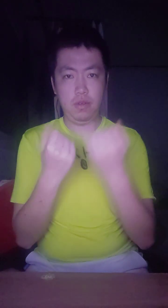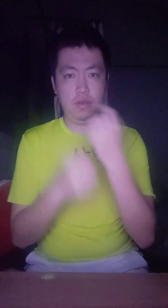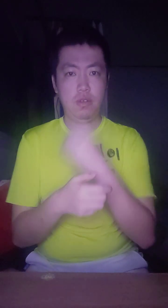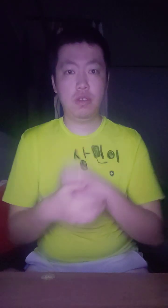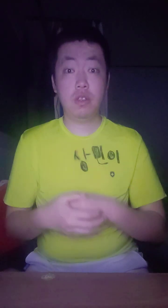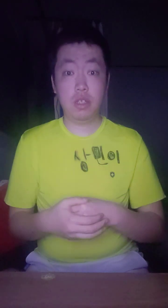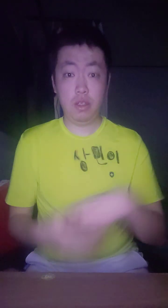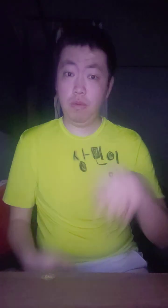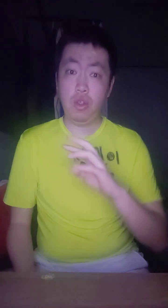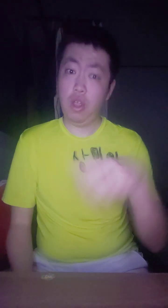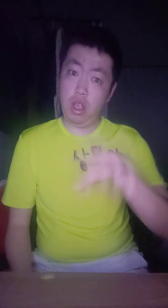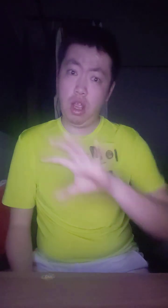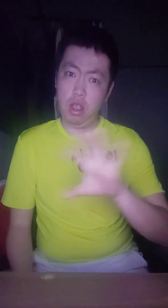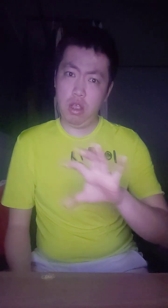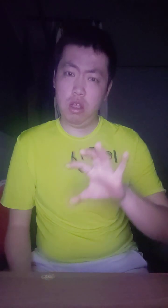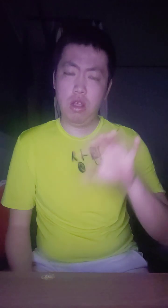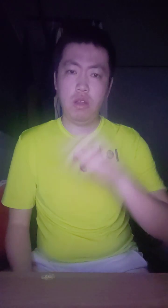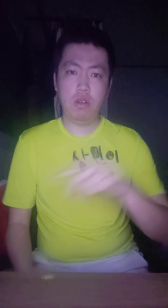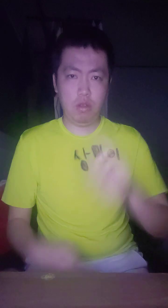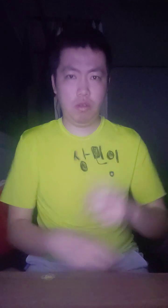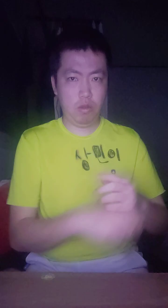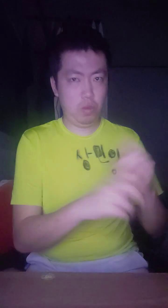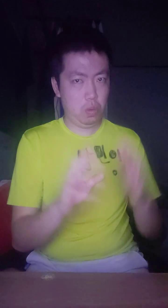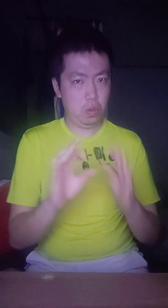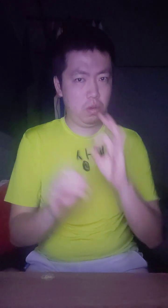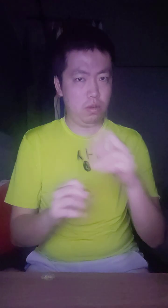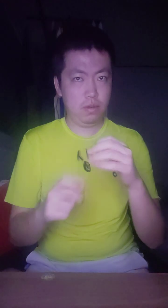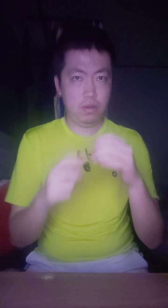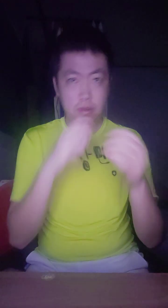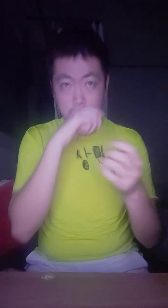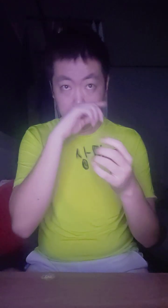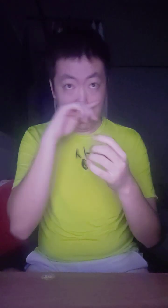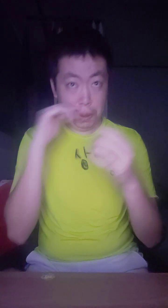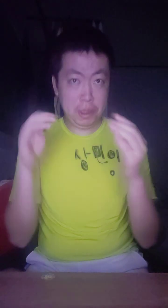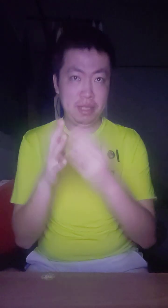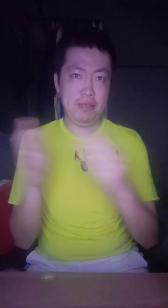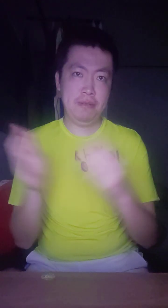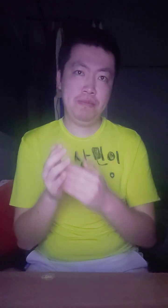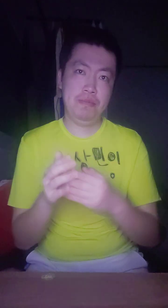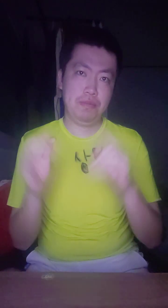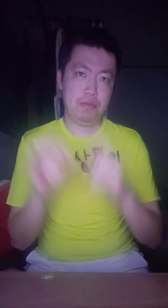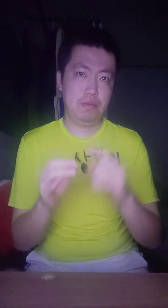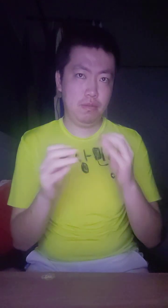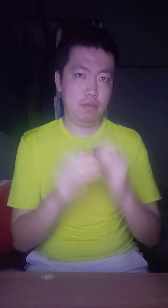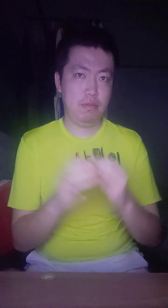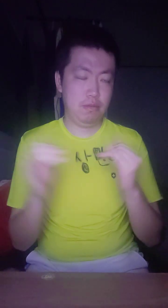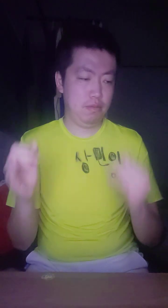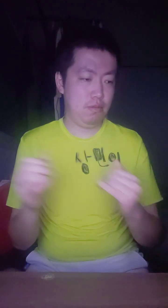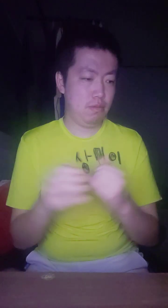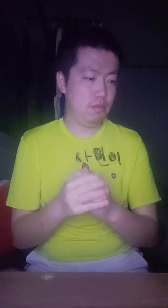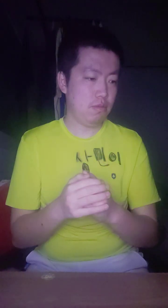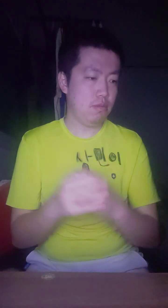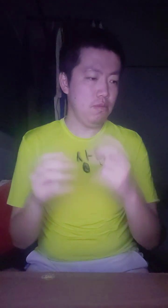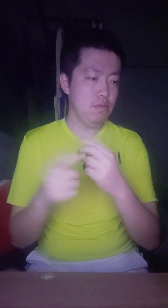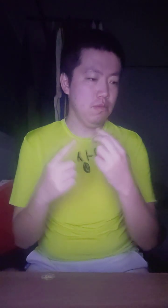있습니다. 변압기 자재 비용의 50% 정도를 지원하고 있는데요. 1kW당 16,000원 정도를 저희가 지원을 하고